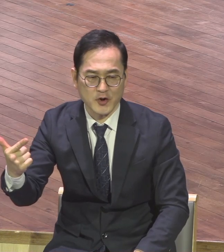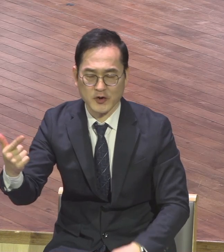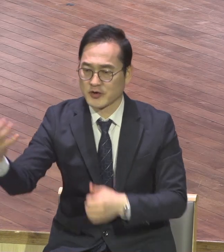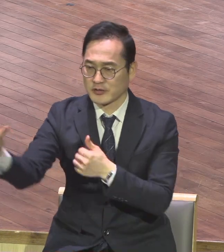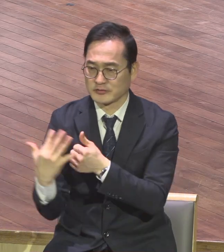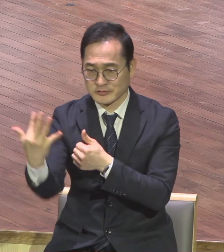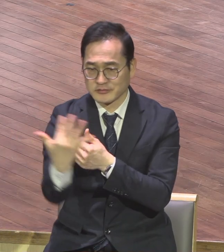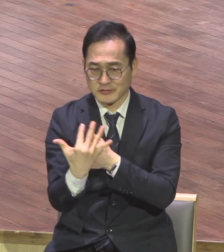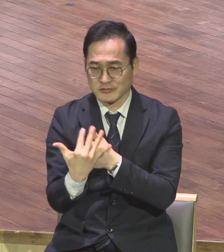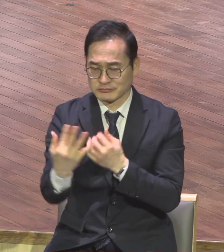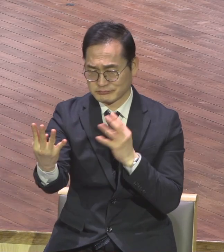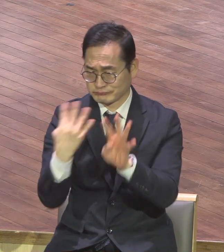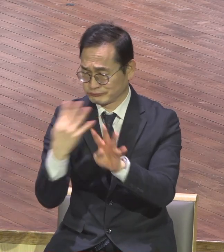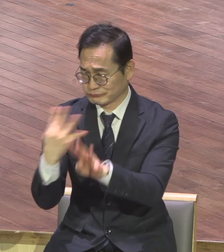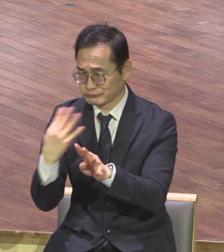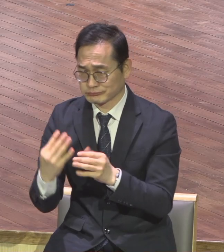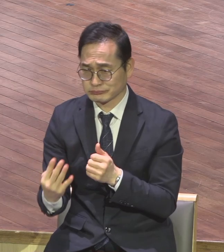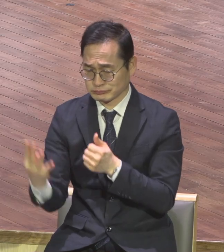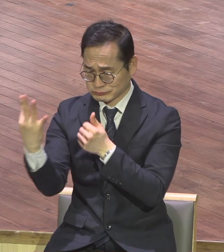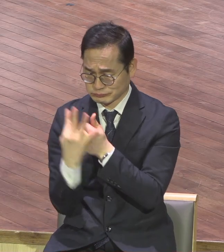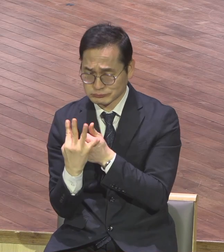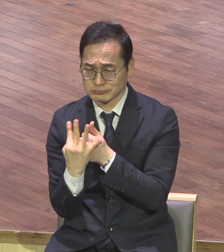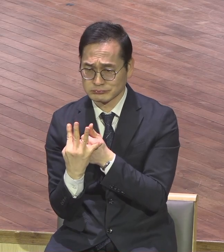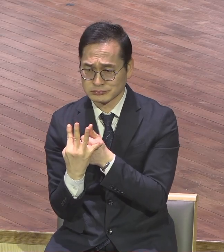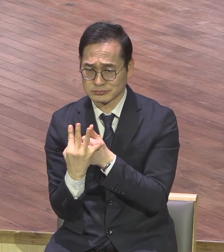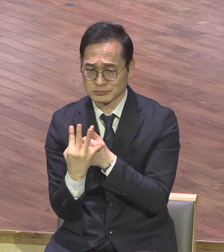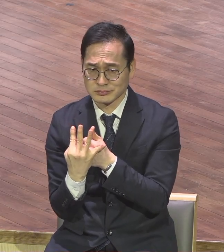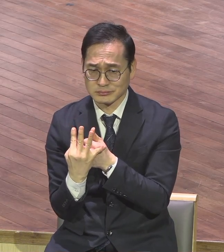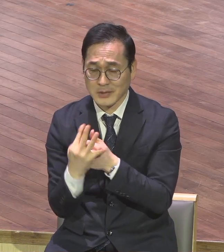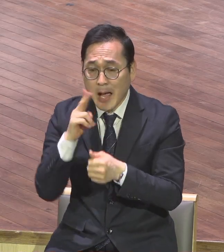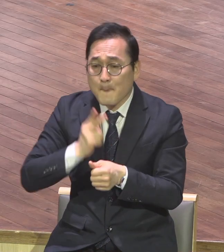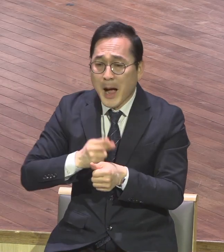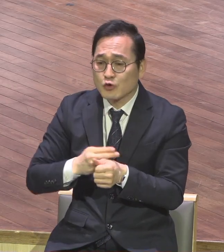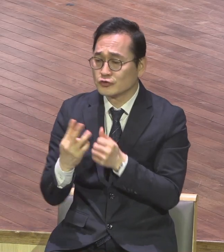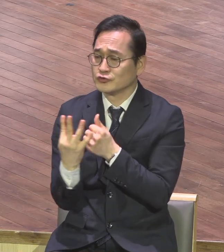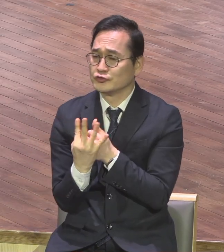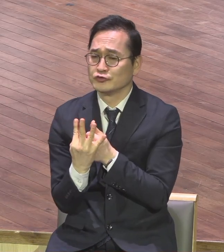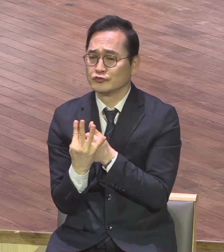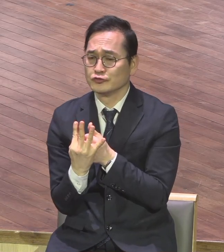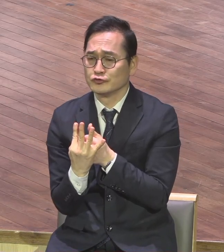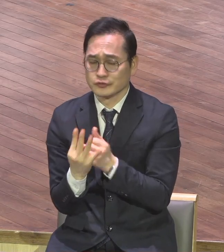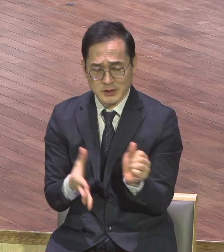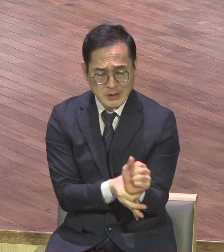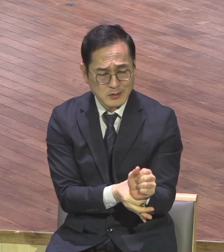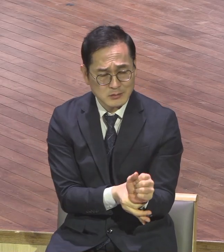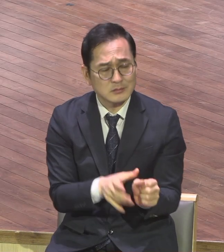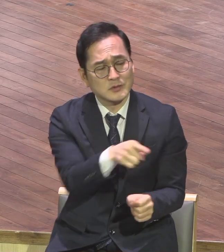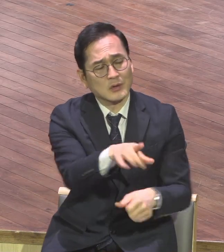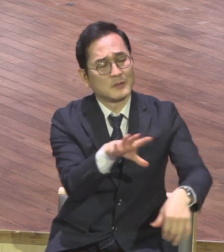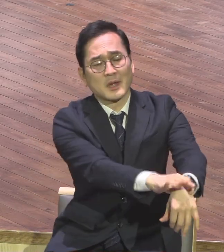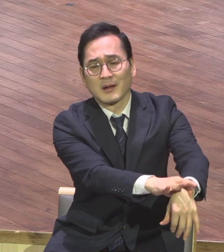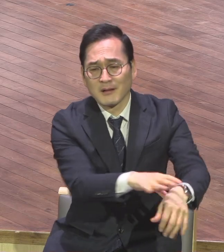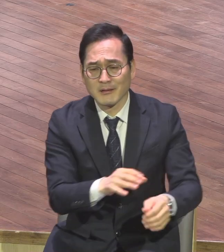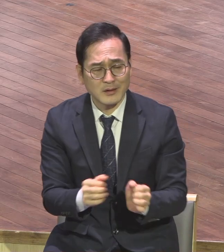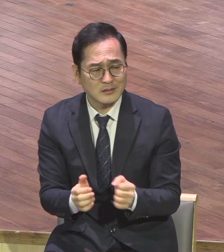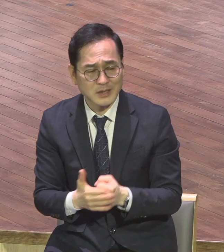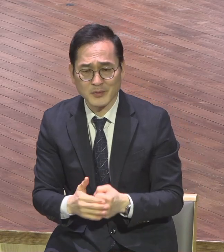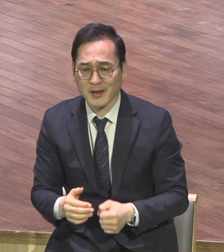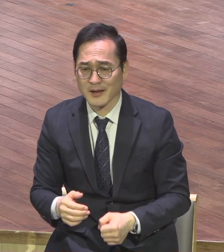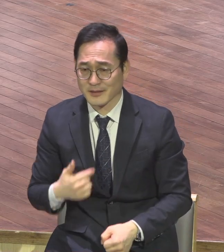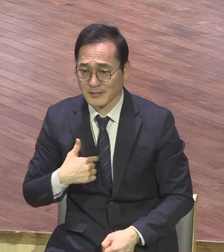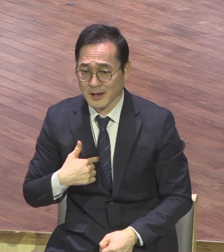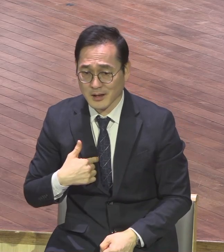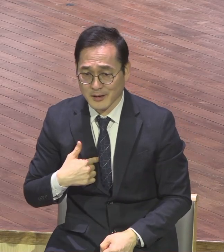밥상이야, 그냥. 보초들은 도망도 못 가요. 듣기 싫어도 들어야 돼요. 차고랑 차고 있으니까 같이. 하나님이